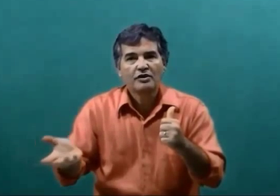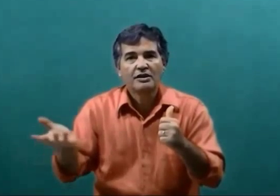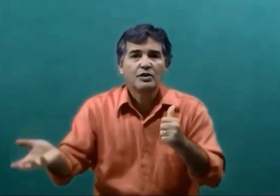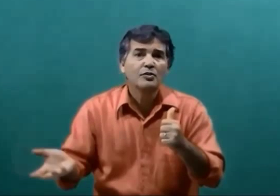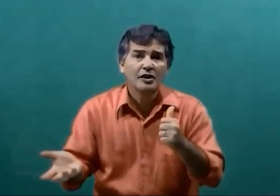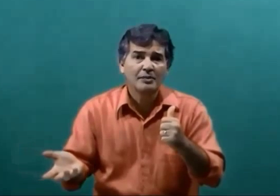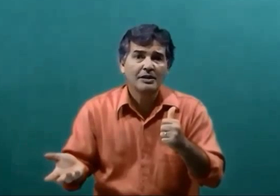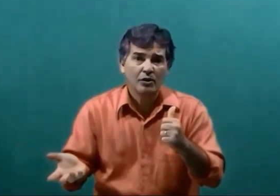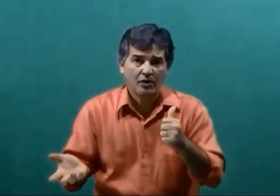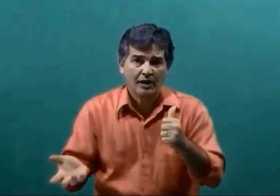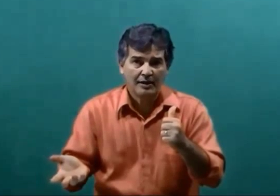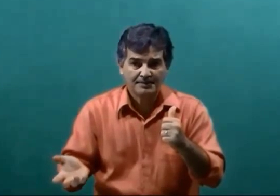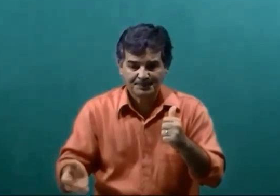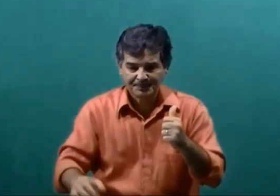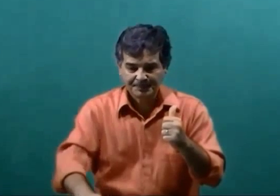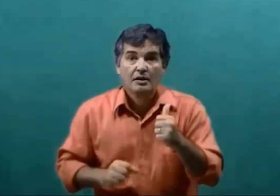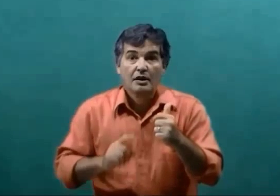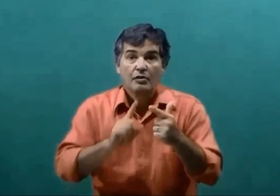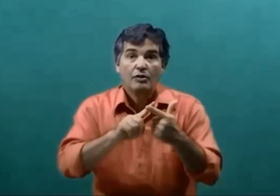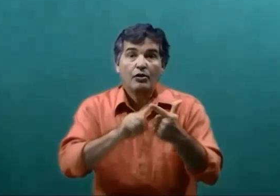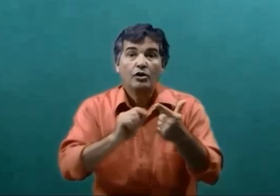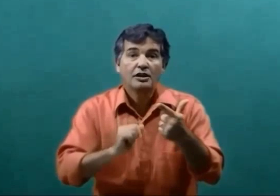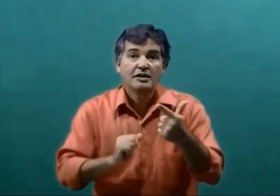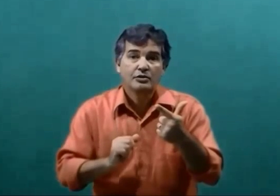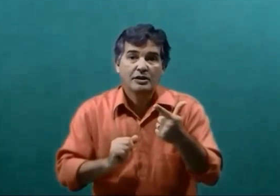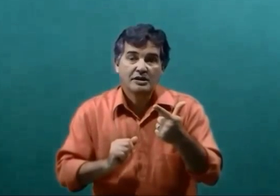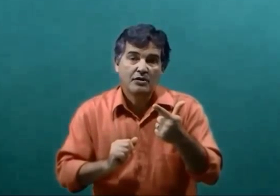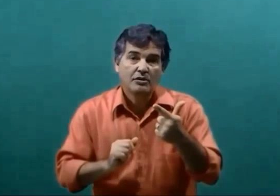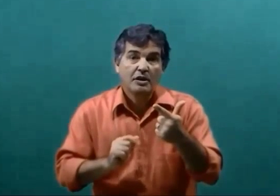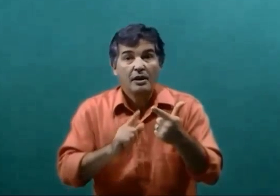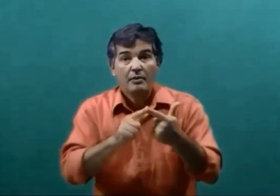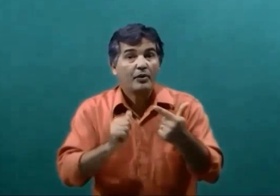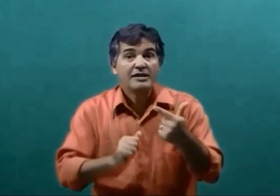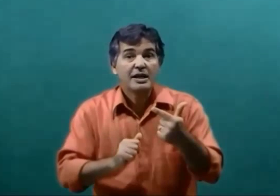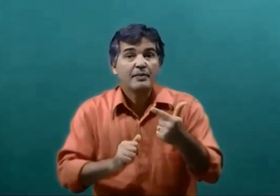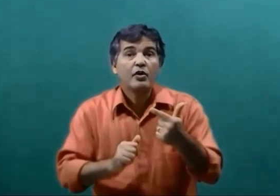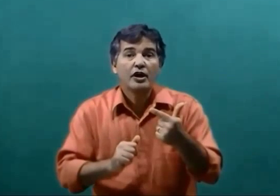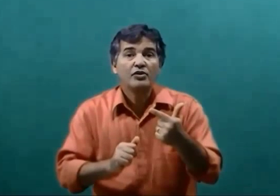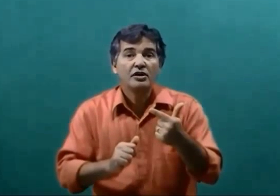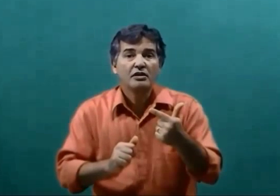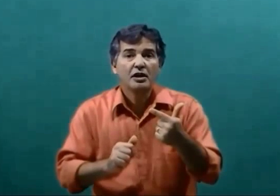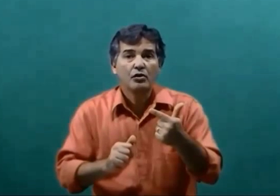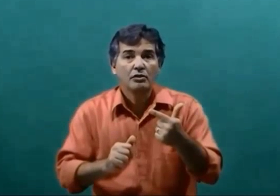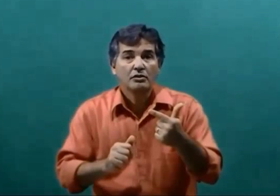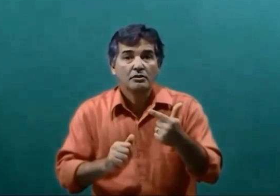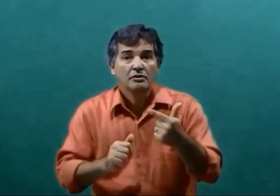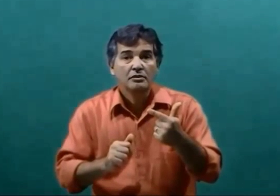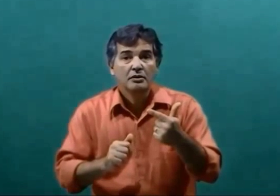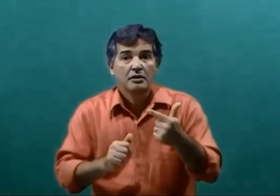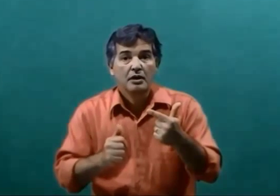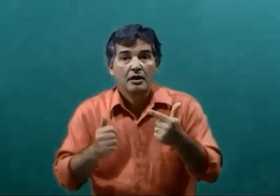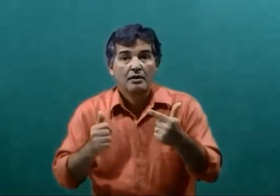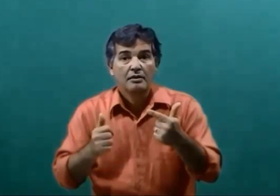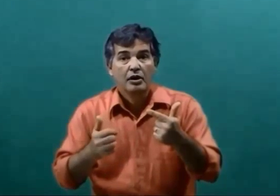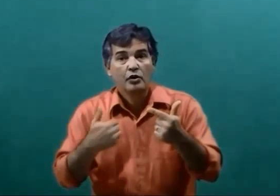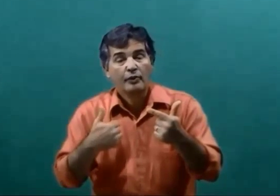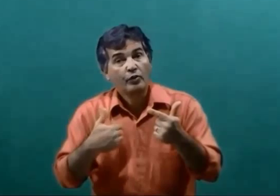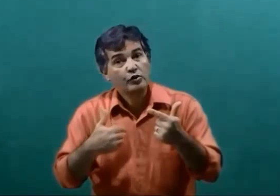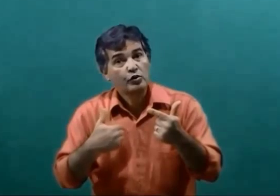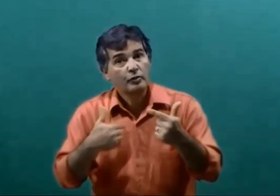cortante, como eu acabei de colocar. Uma outra situação, por exemplo, morreu de tiro. O surdo pode